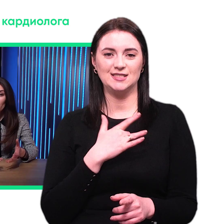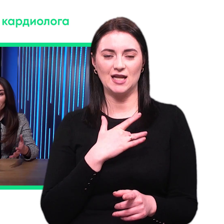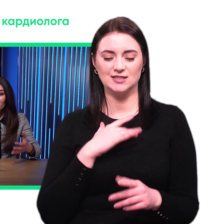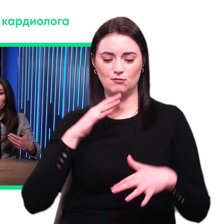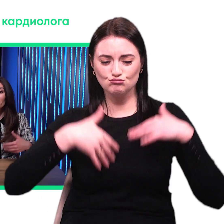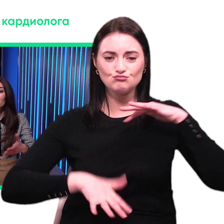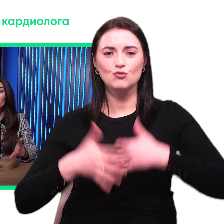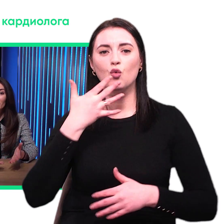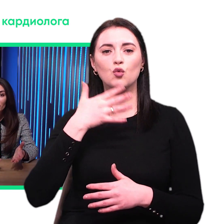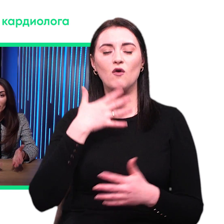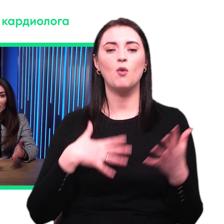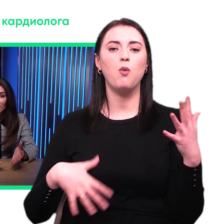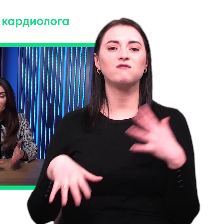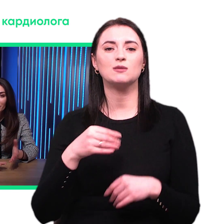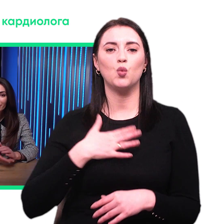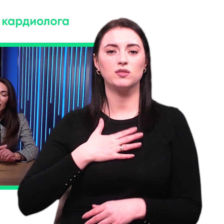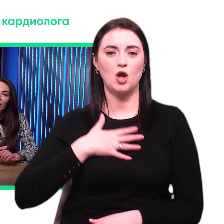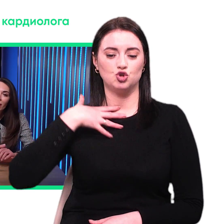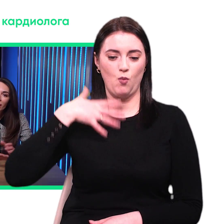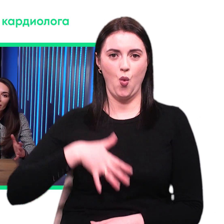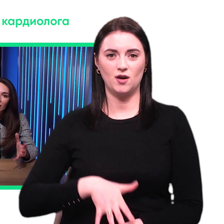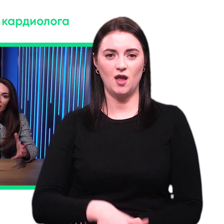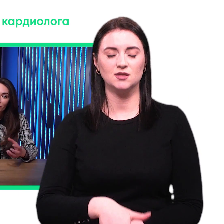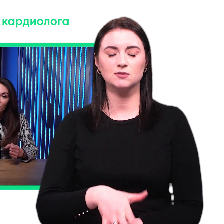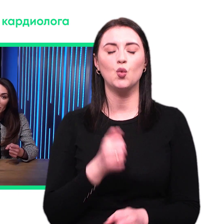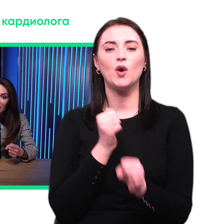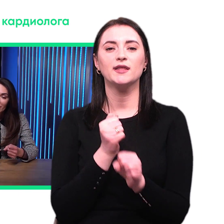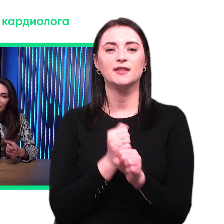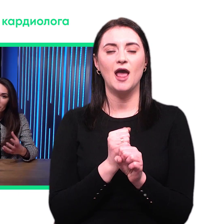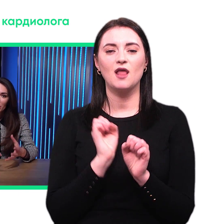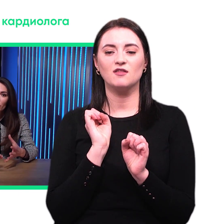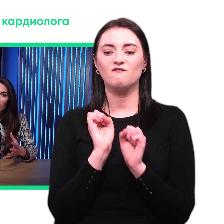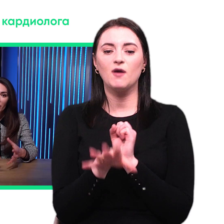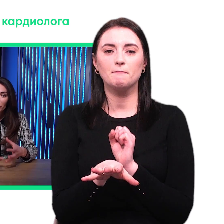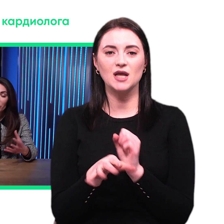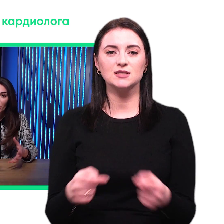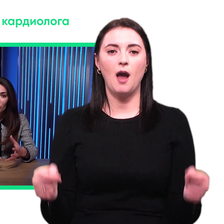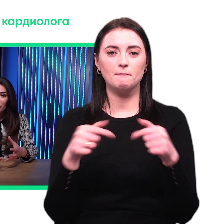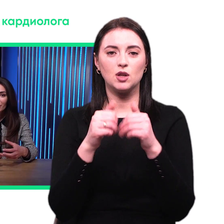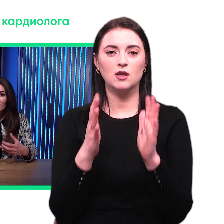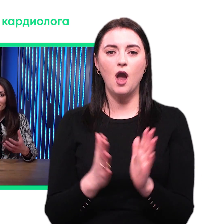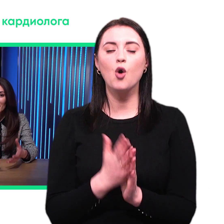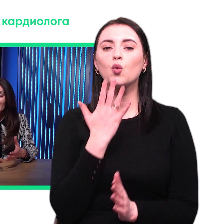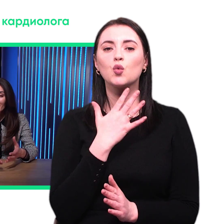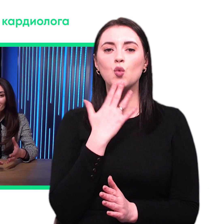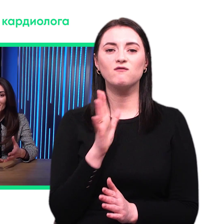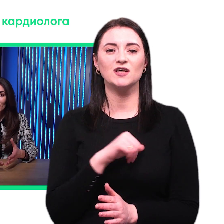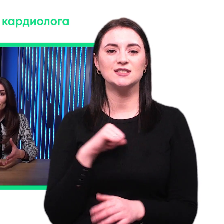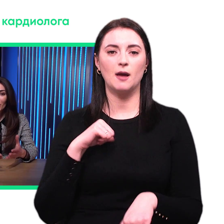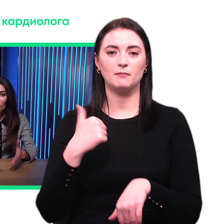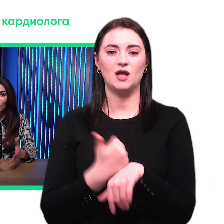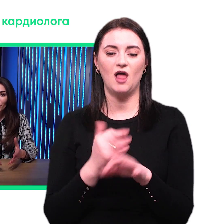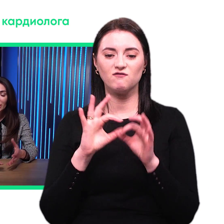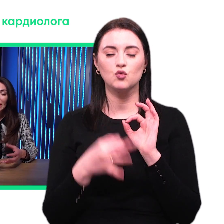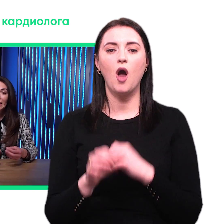перекачивает кровь по всему нашему организму, делает выброс определенного объема крови в самый главный